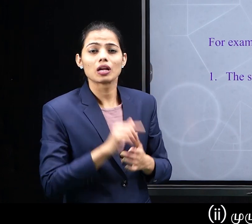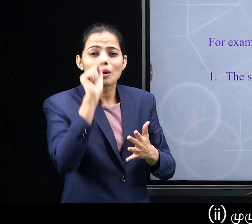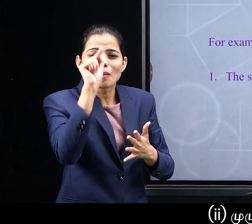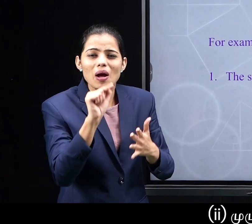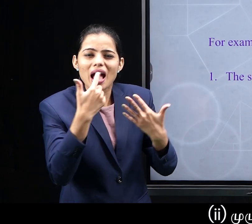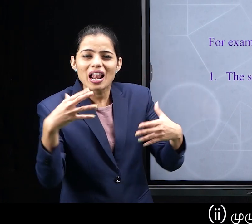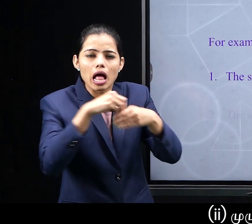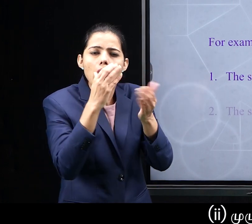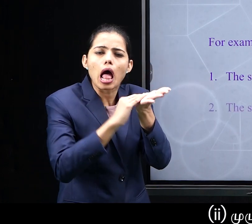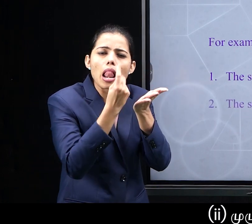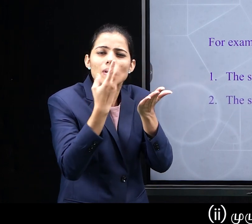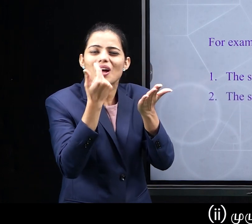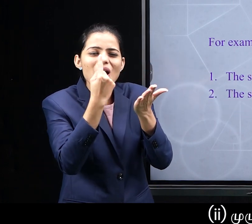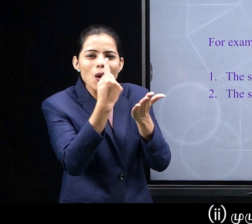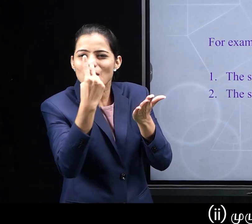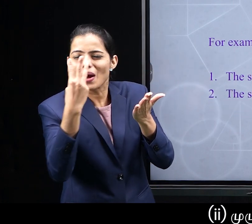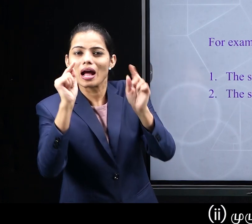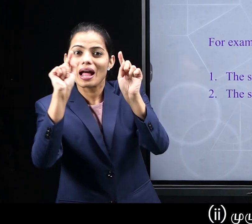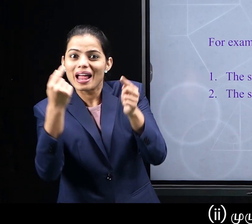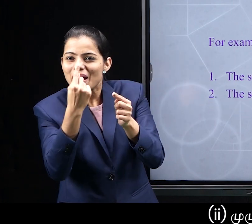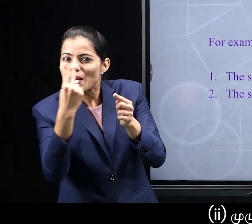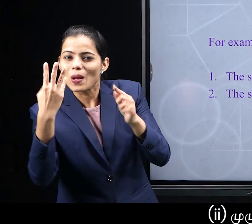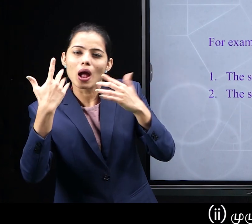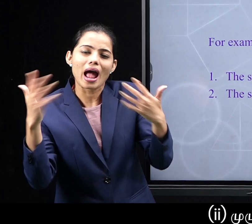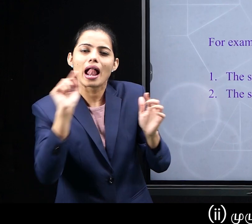வரிசை எண் 2 முழு எண்களின் கணம்.